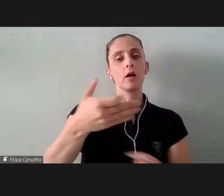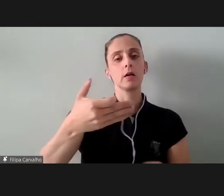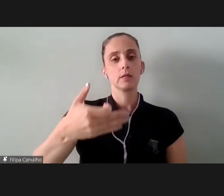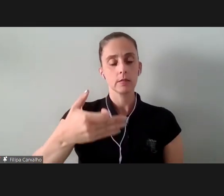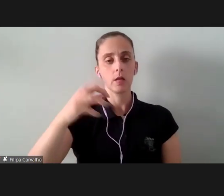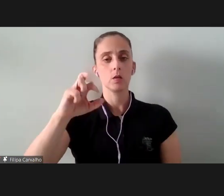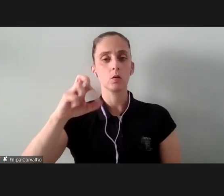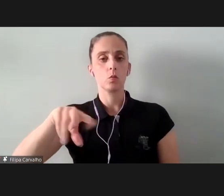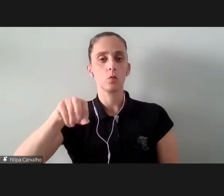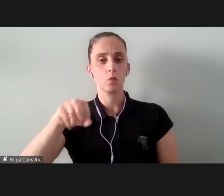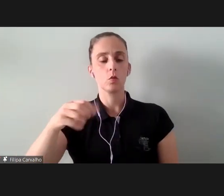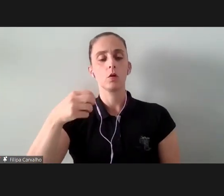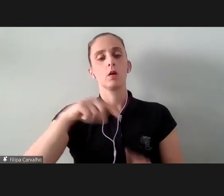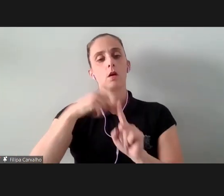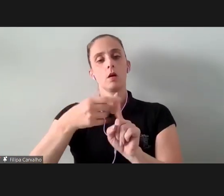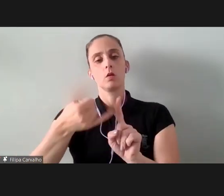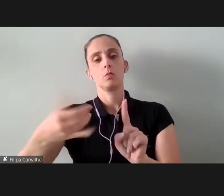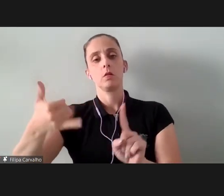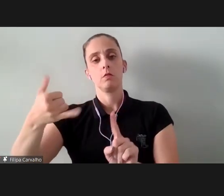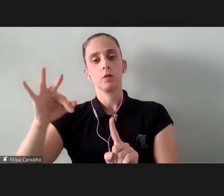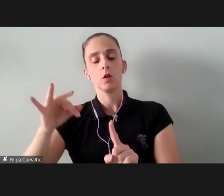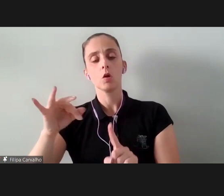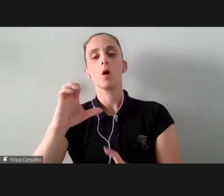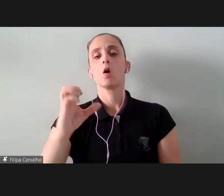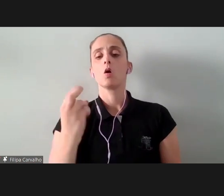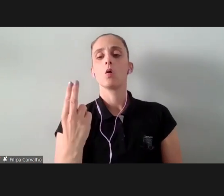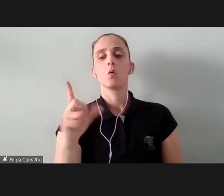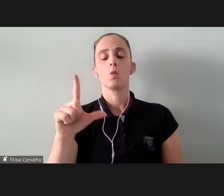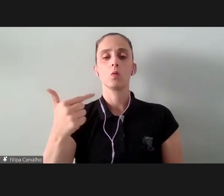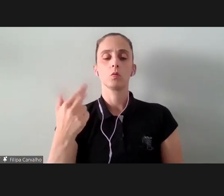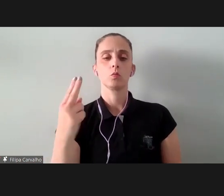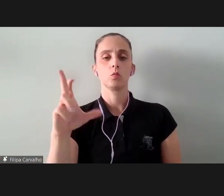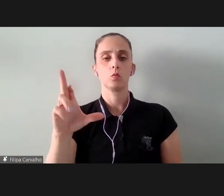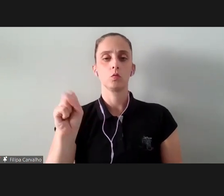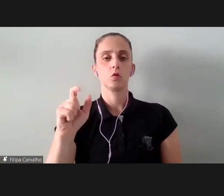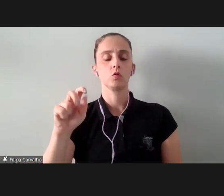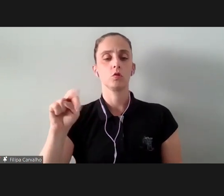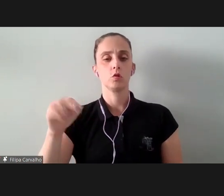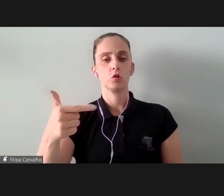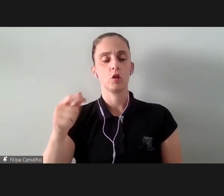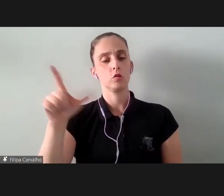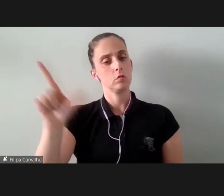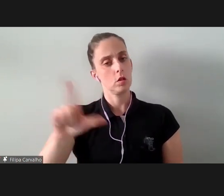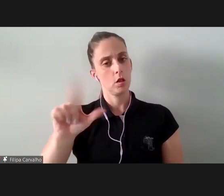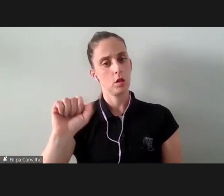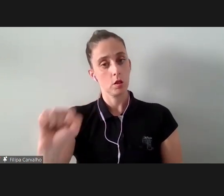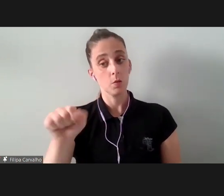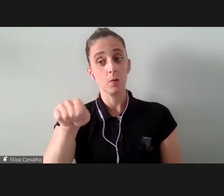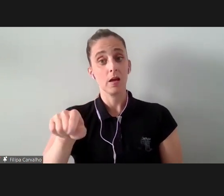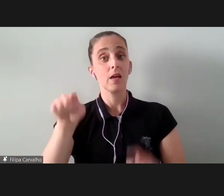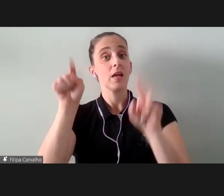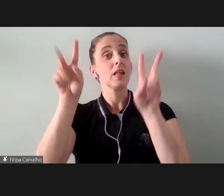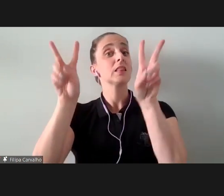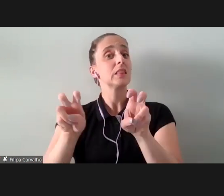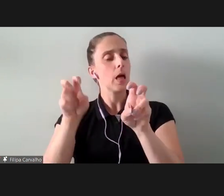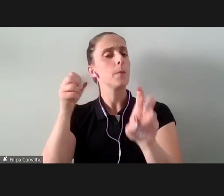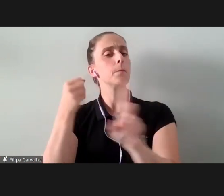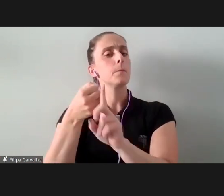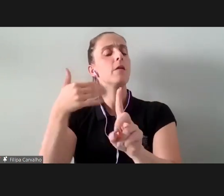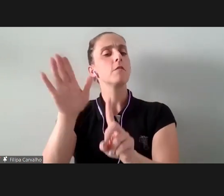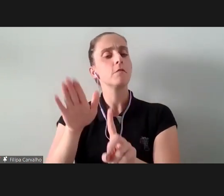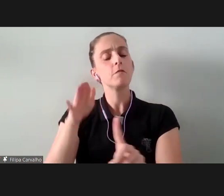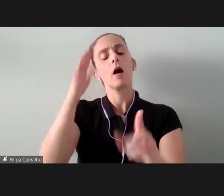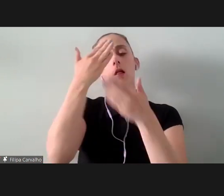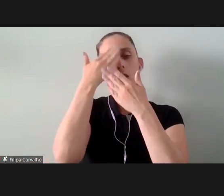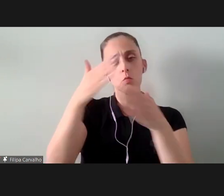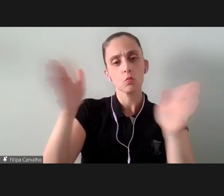de novembro de 2024 na Culturgest, em Lisboa. A edição deste ano é subordinada à temática Democracia,